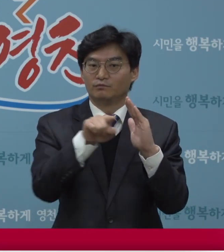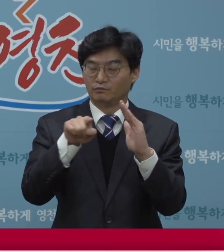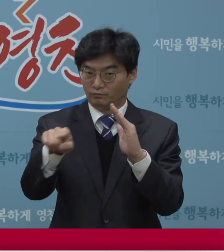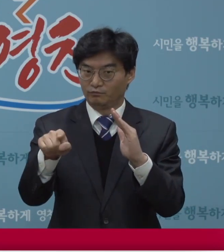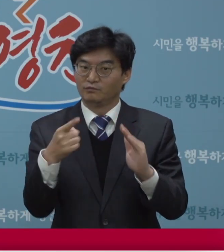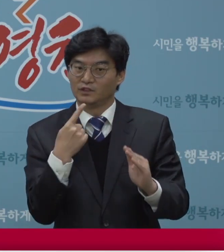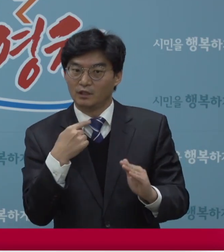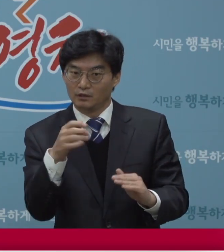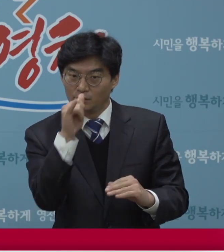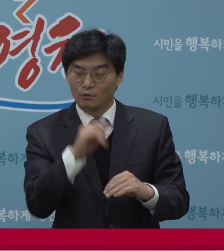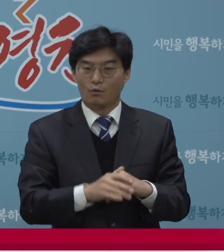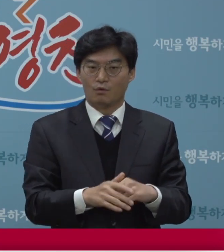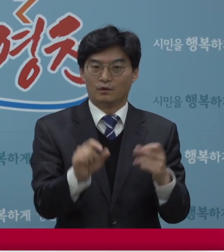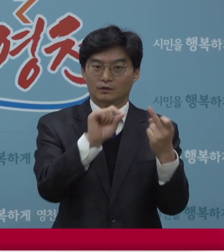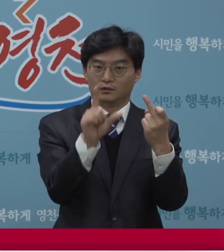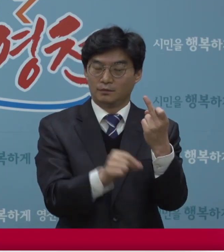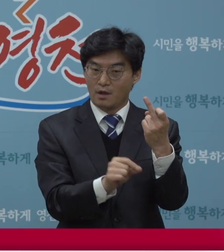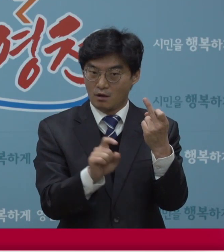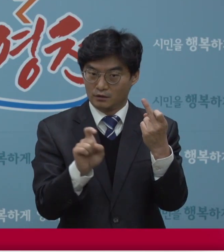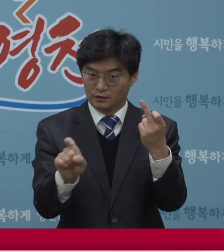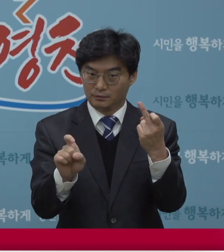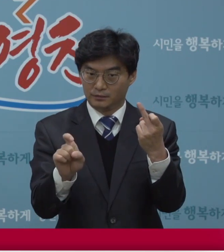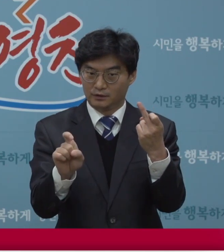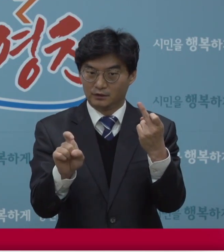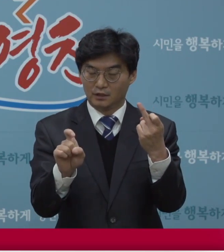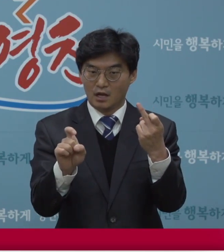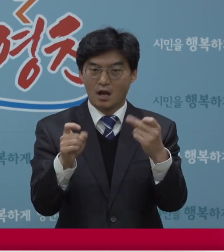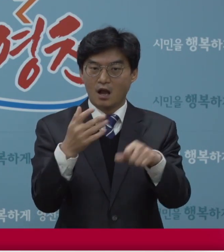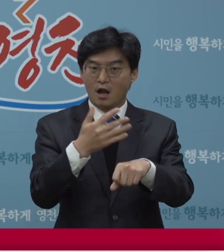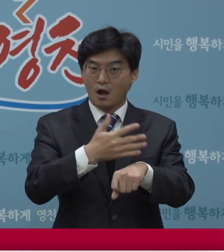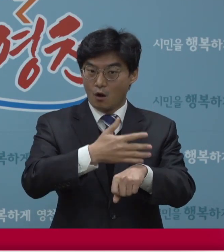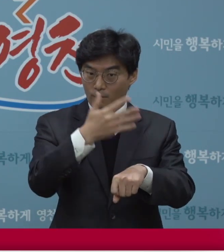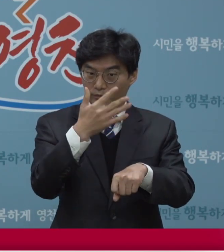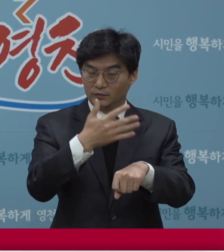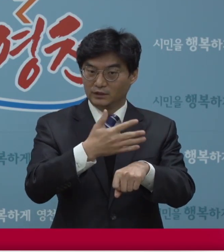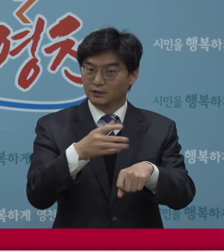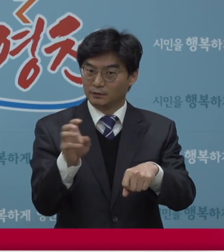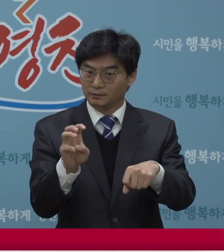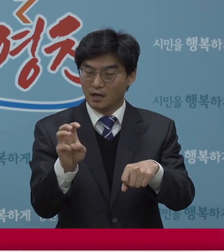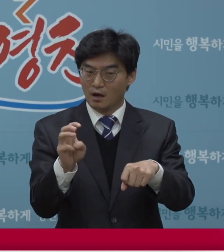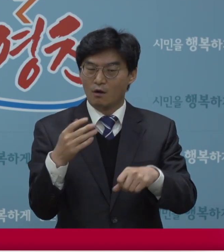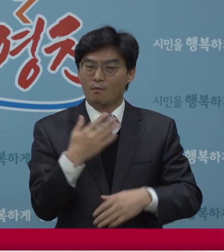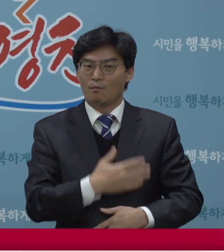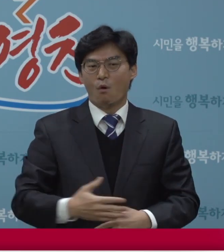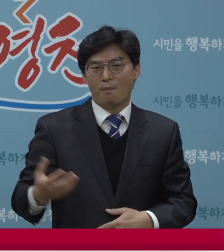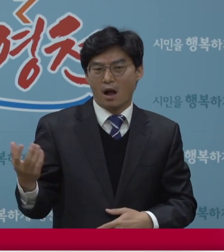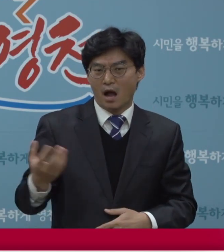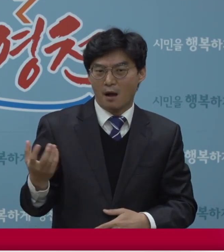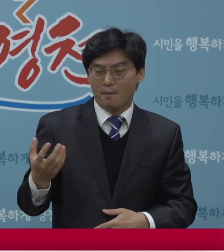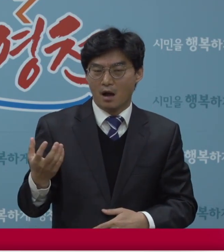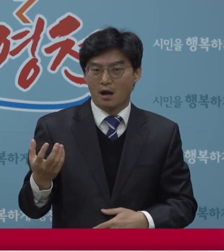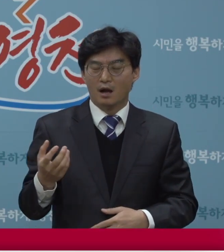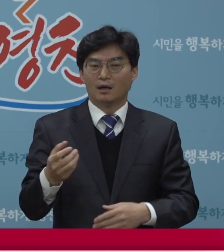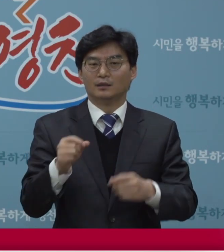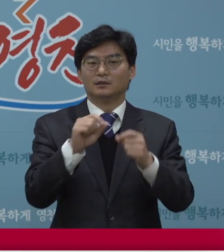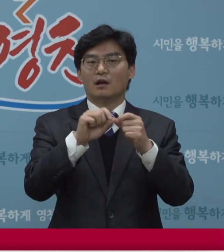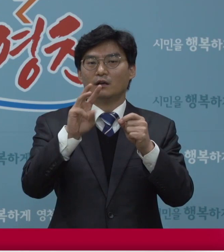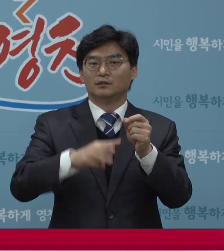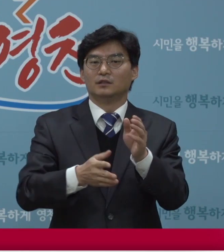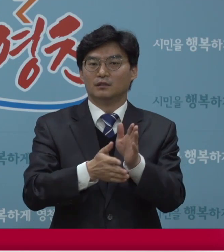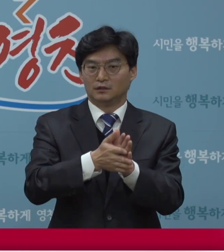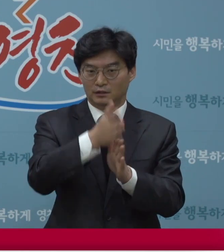머물렀습니다. 12월 10일 09시 35분경 오한 증상이 나타나 영천